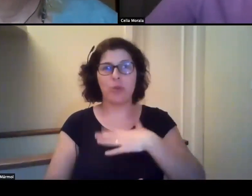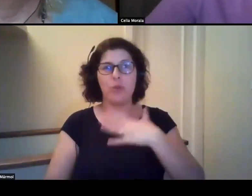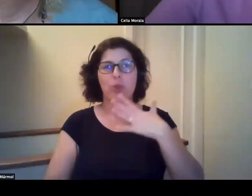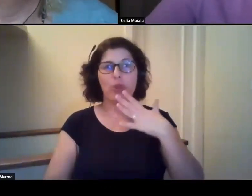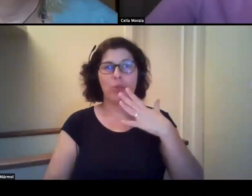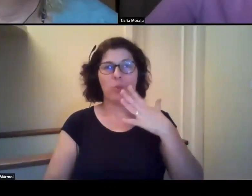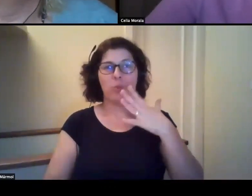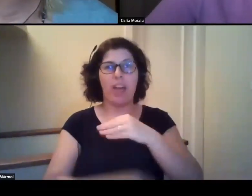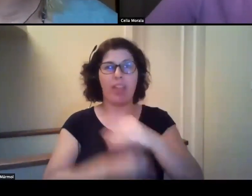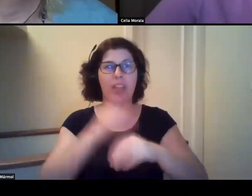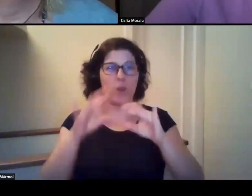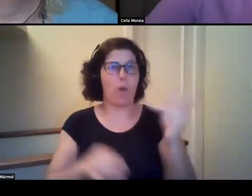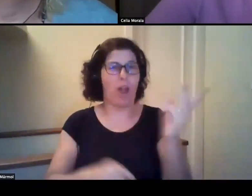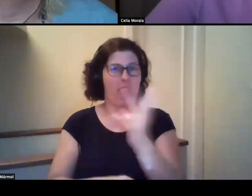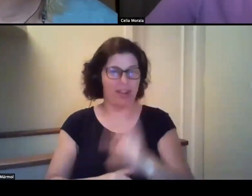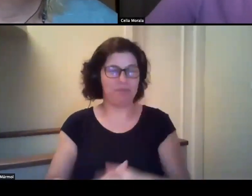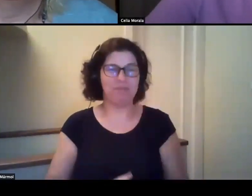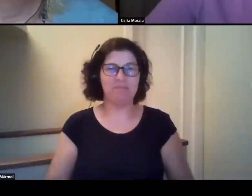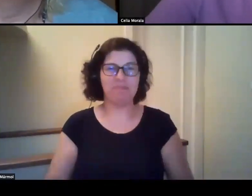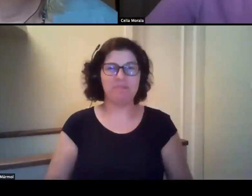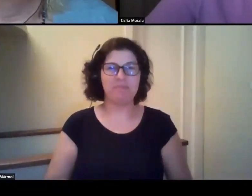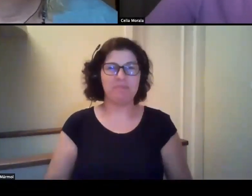vosotras.